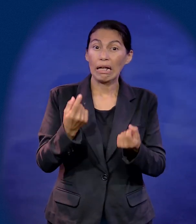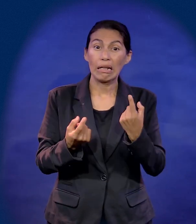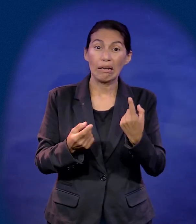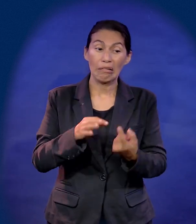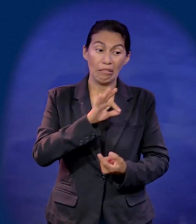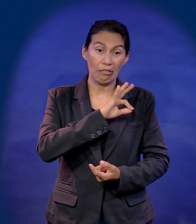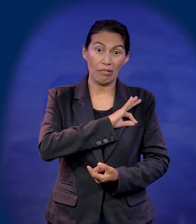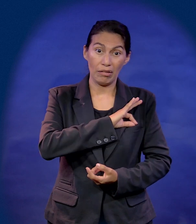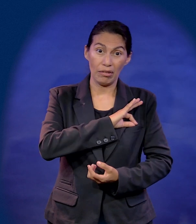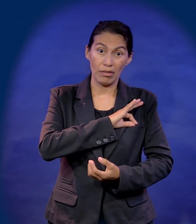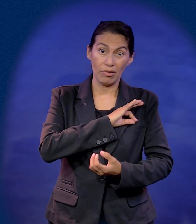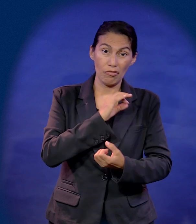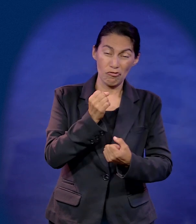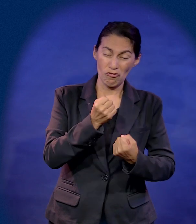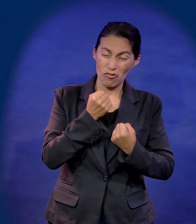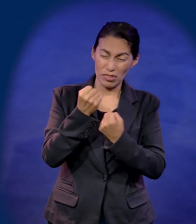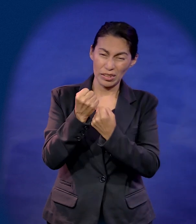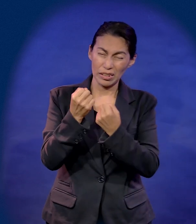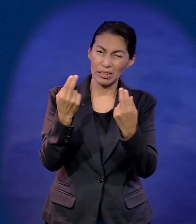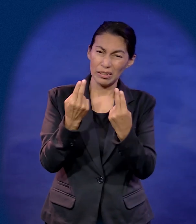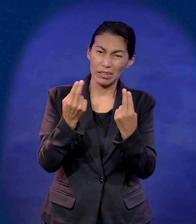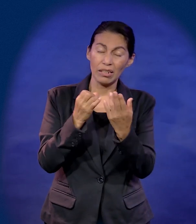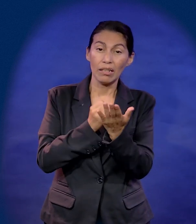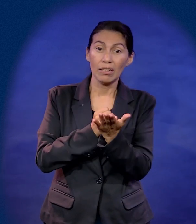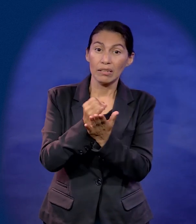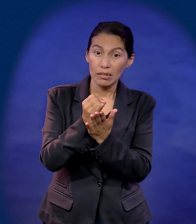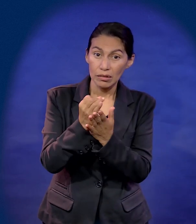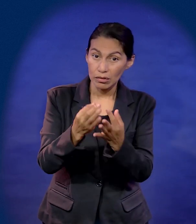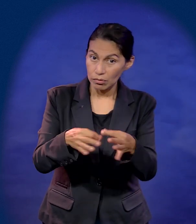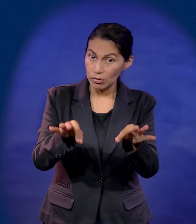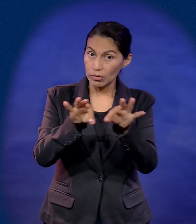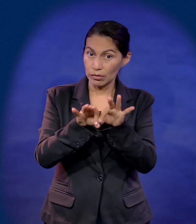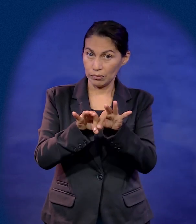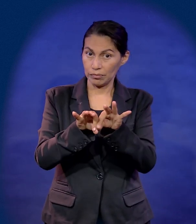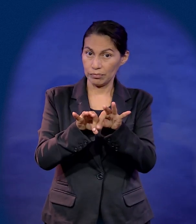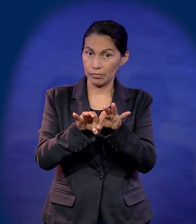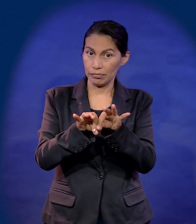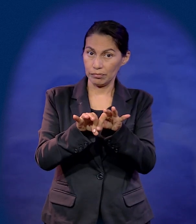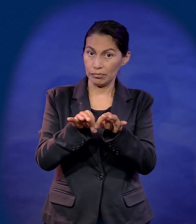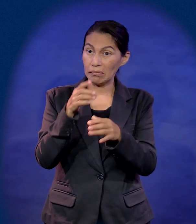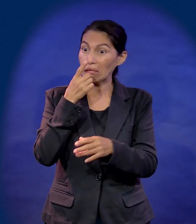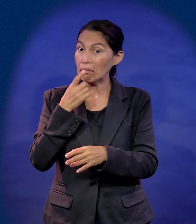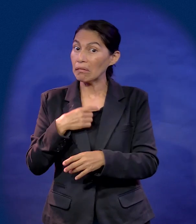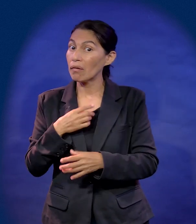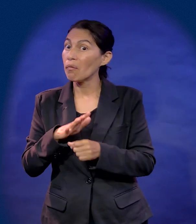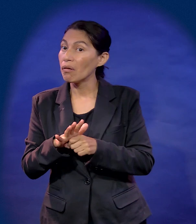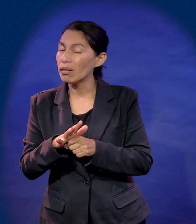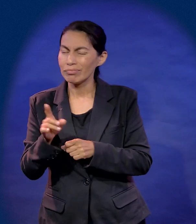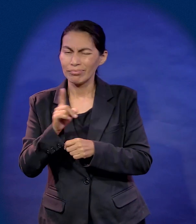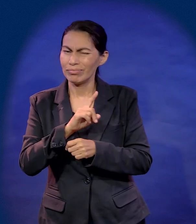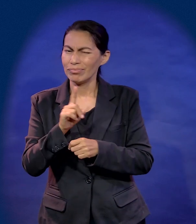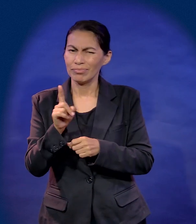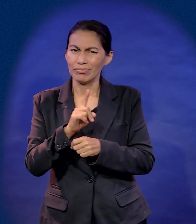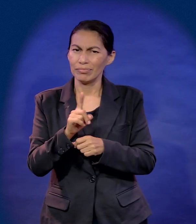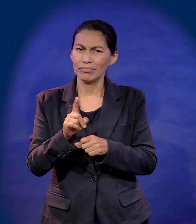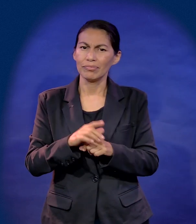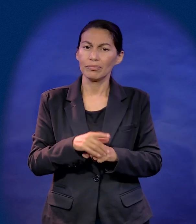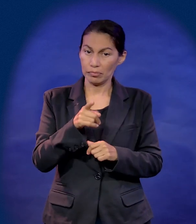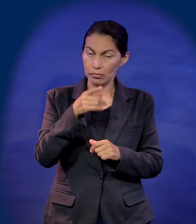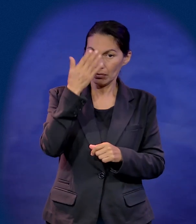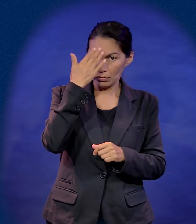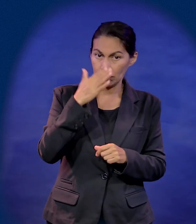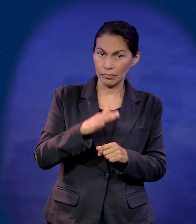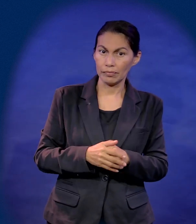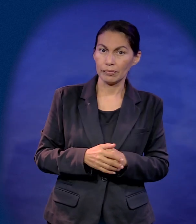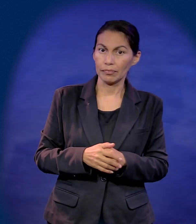a aquella persona que necesite fuerza y fe para tomar una decisión importante.